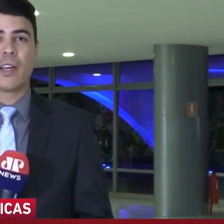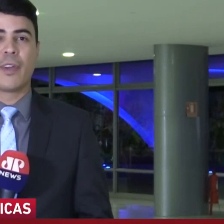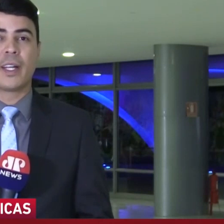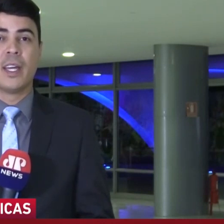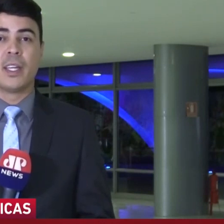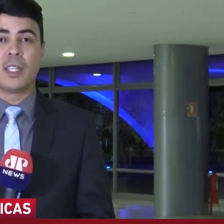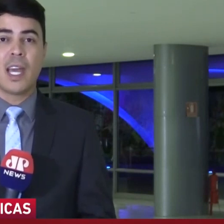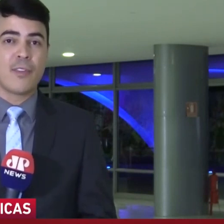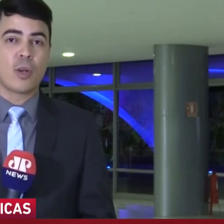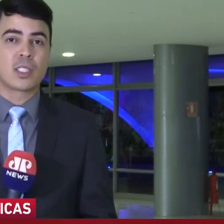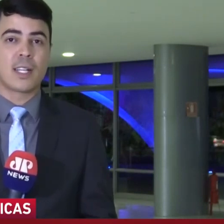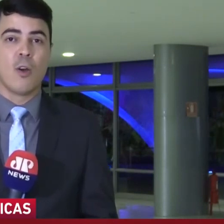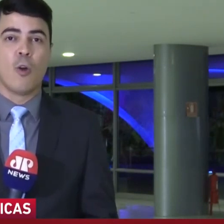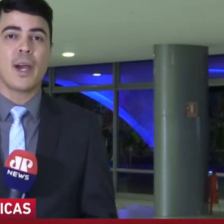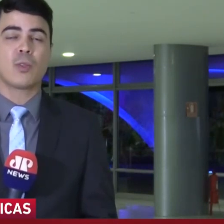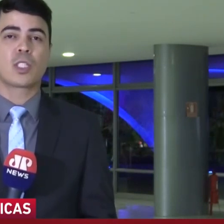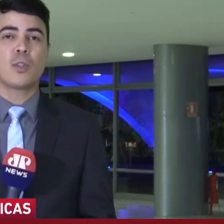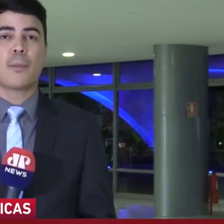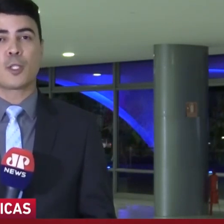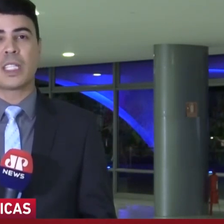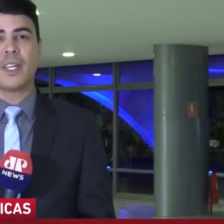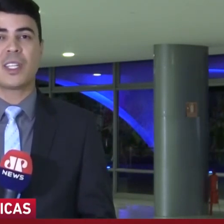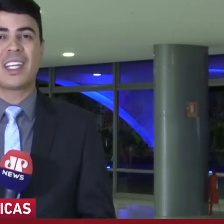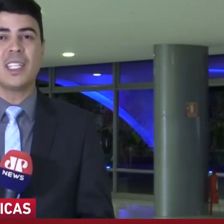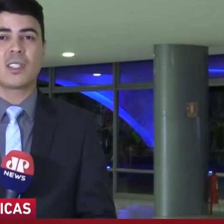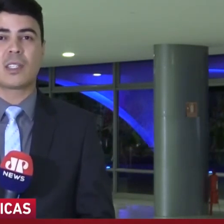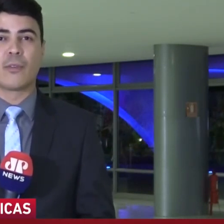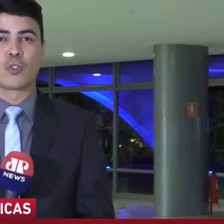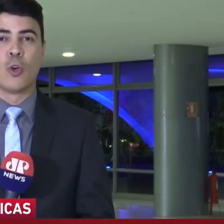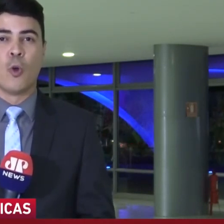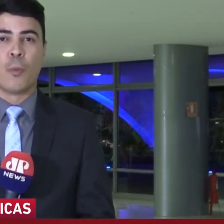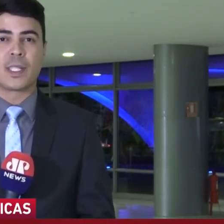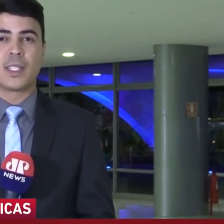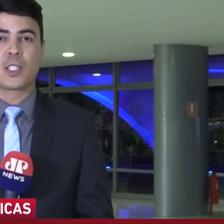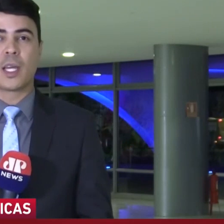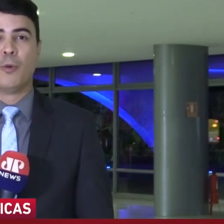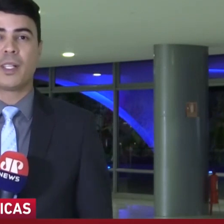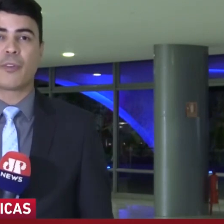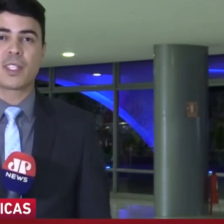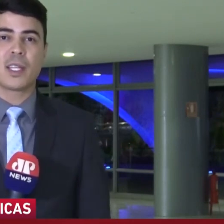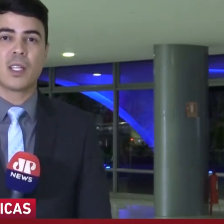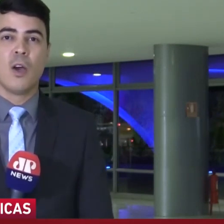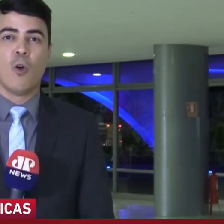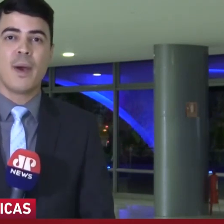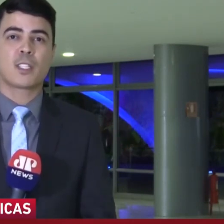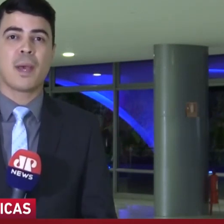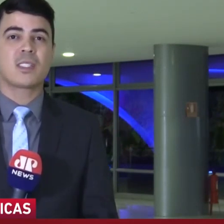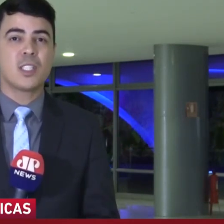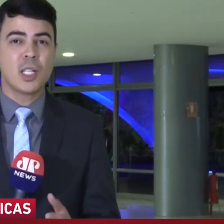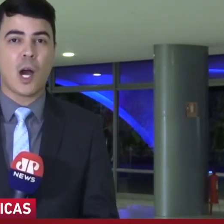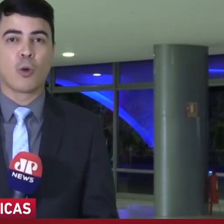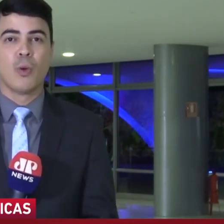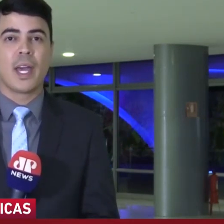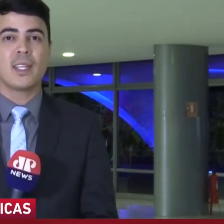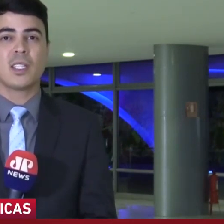nesta quinta-feira e que deve alcançar uma redução de aproximadamente 15 centavos. O presidente da República fez ainda uma espécie